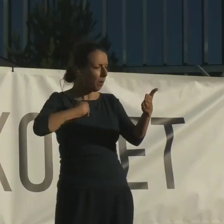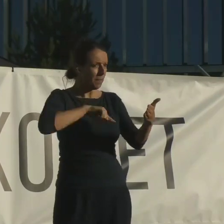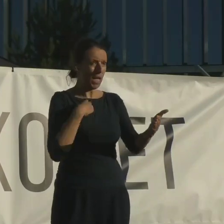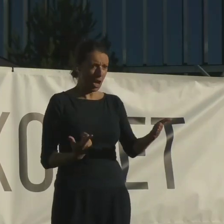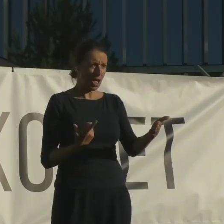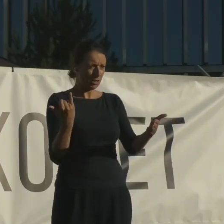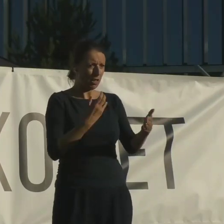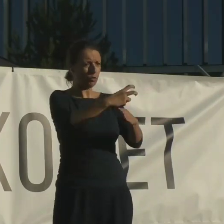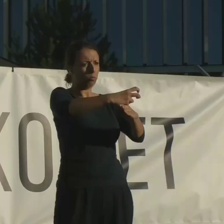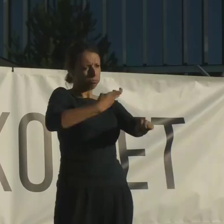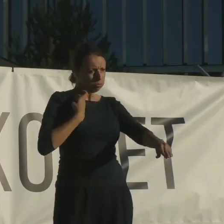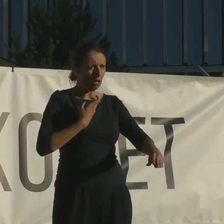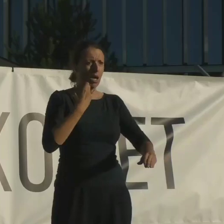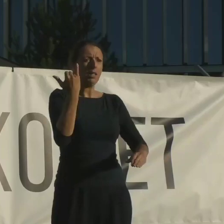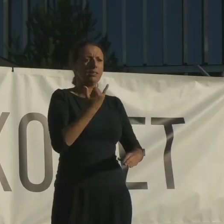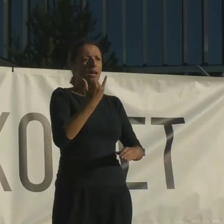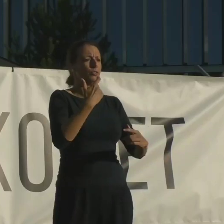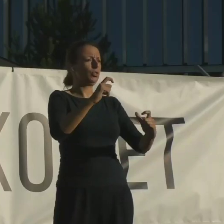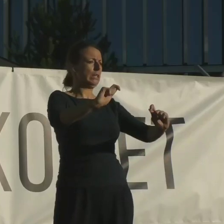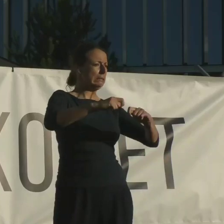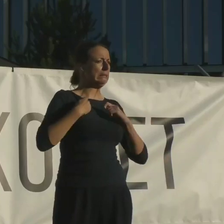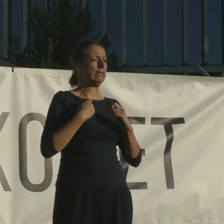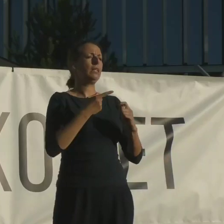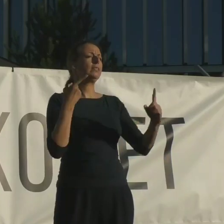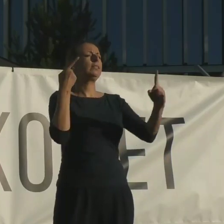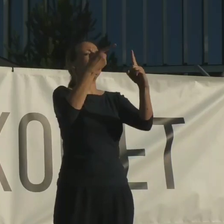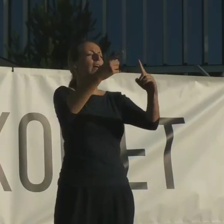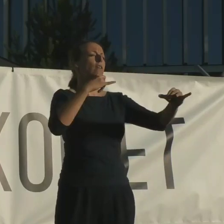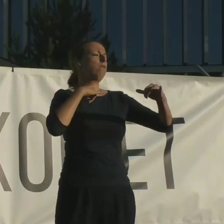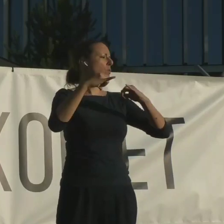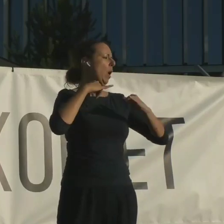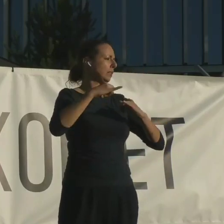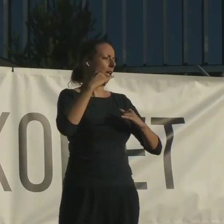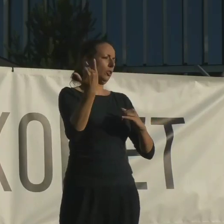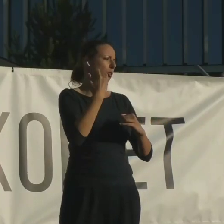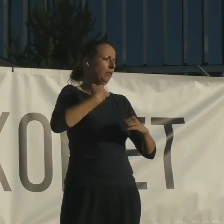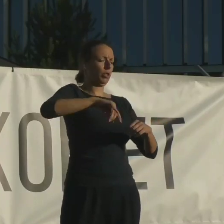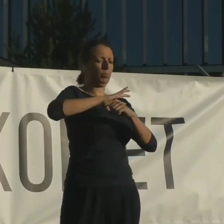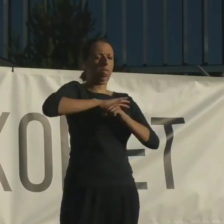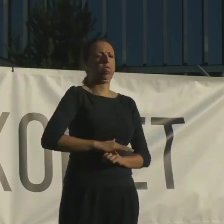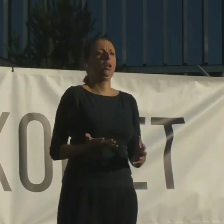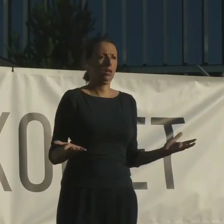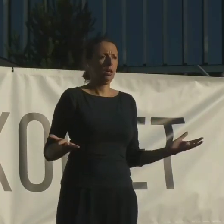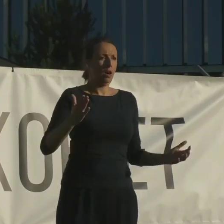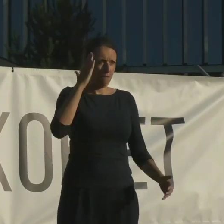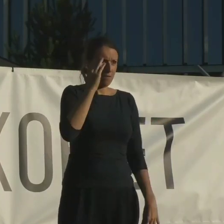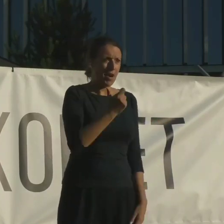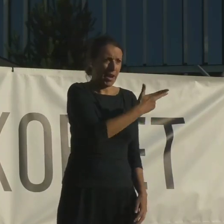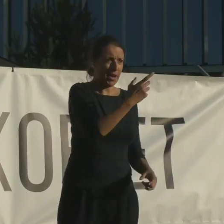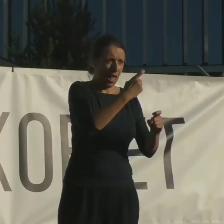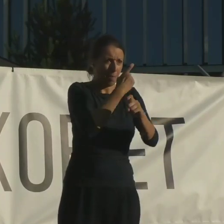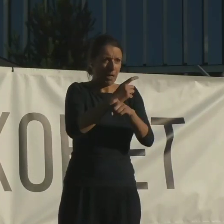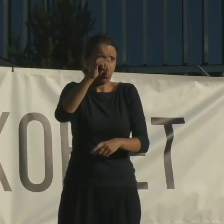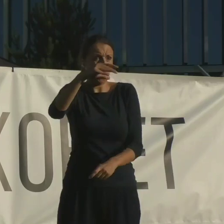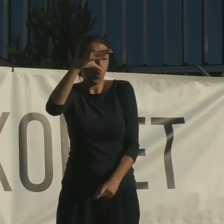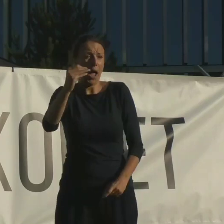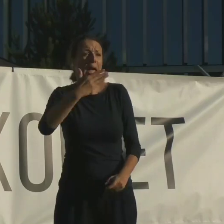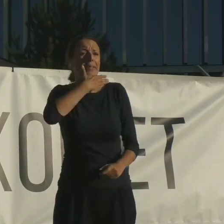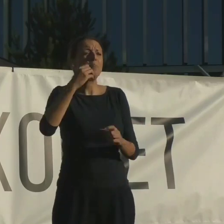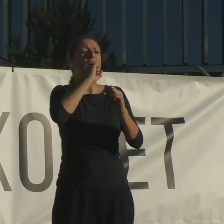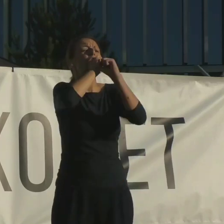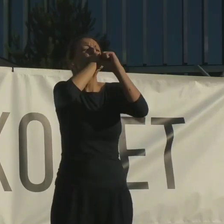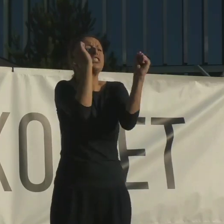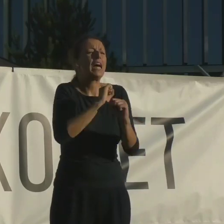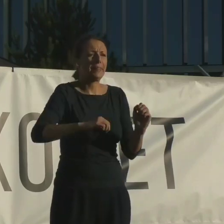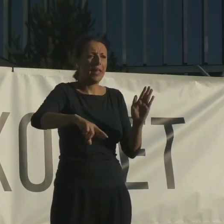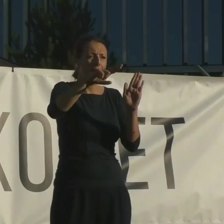się przejeżdża na drodze do władzy. Wiecie, w ilu krajach w tym momencie w Unii Europejskiej nie ma żadnych regulacji, żadnej